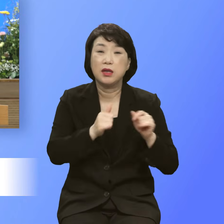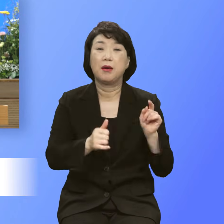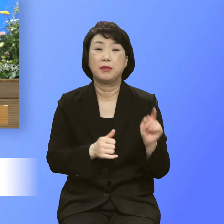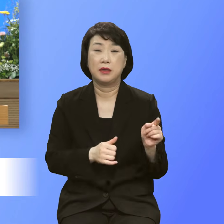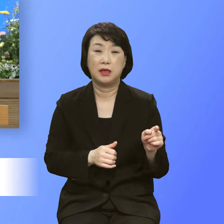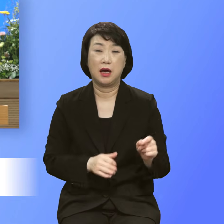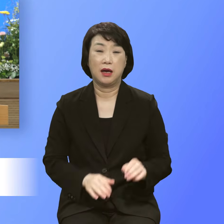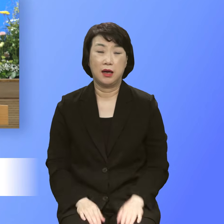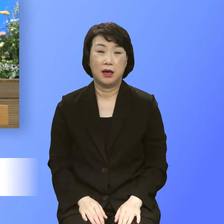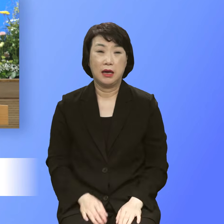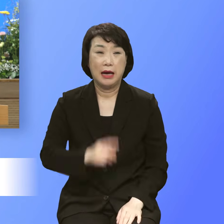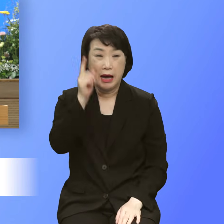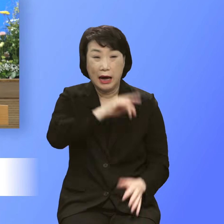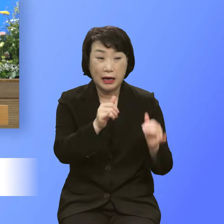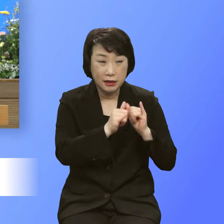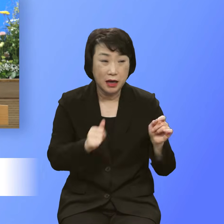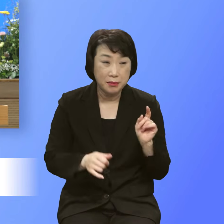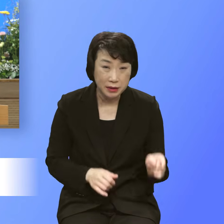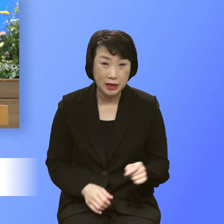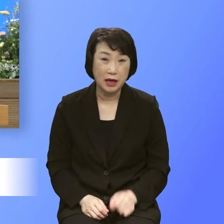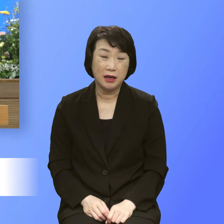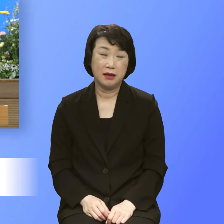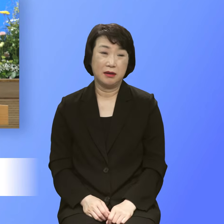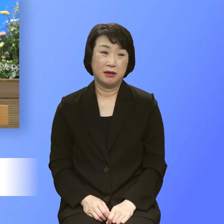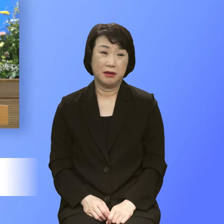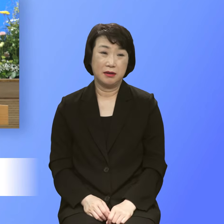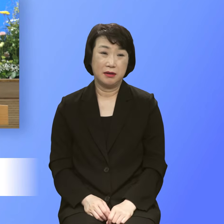거예요. 악한 자라는 거야.